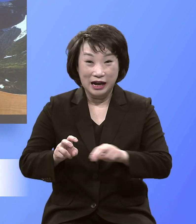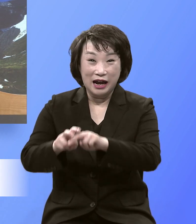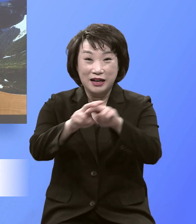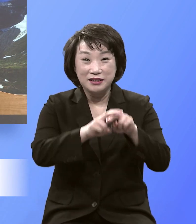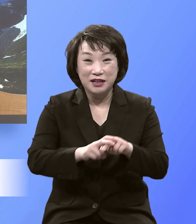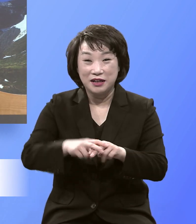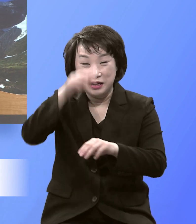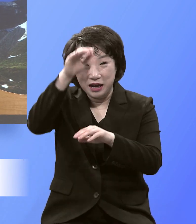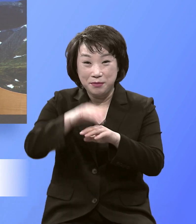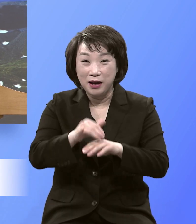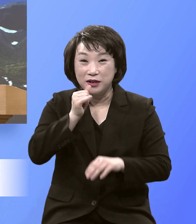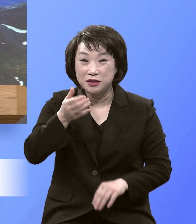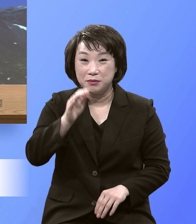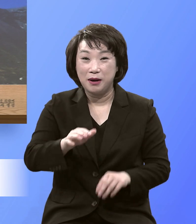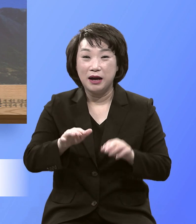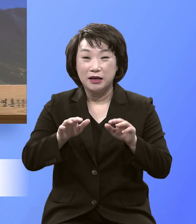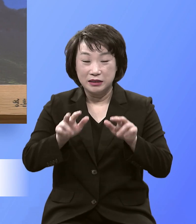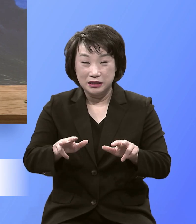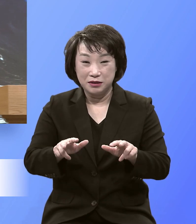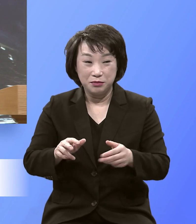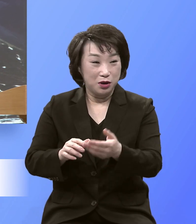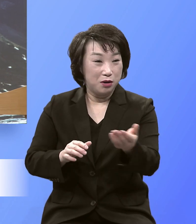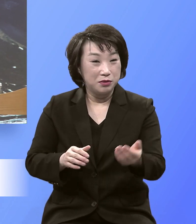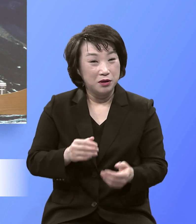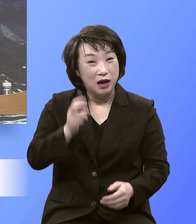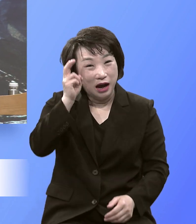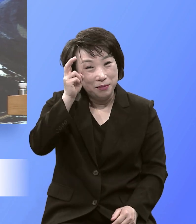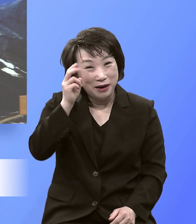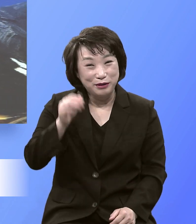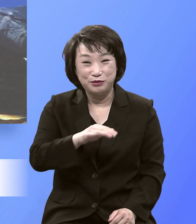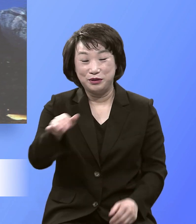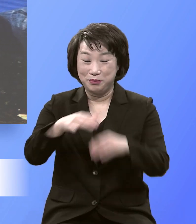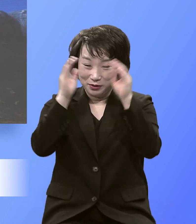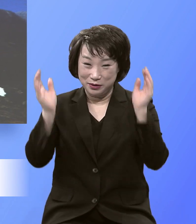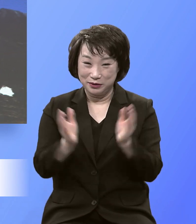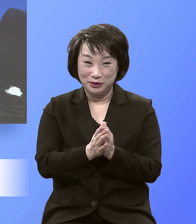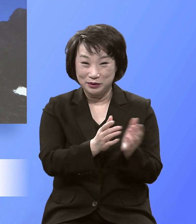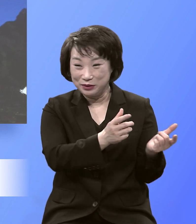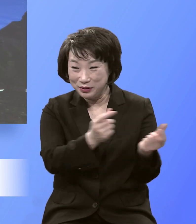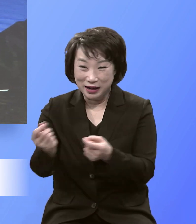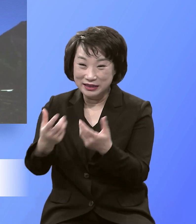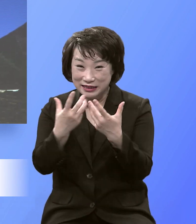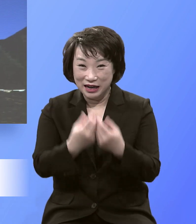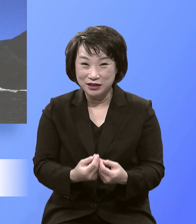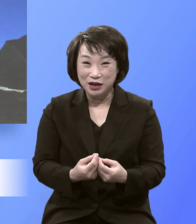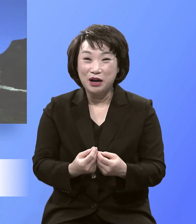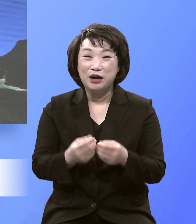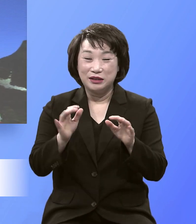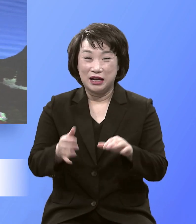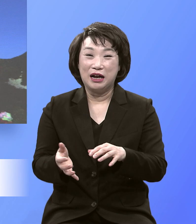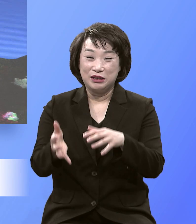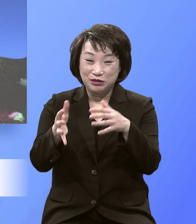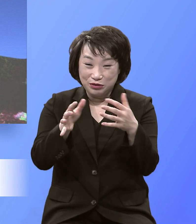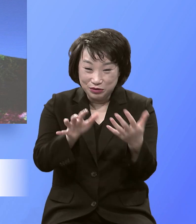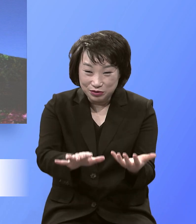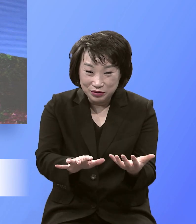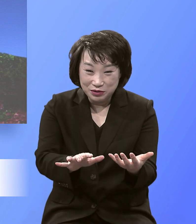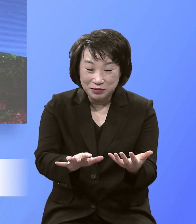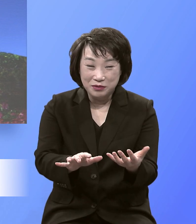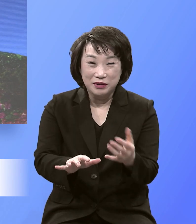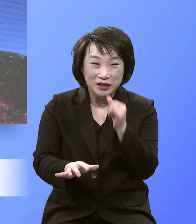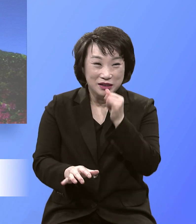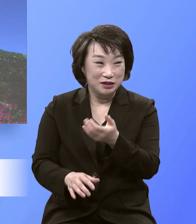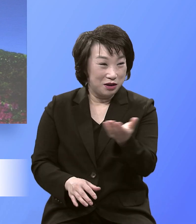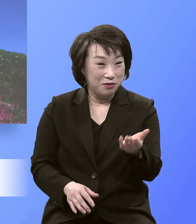앉아있지만은 지금이라도 아마 우리 모두가 똑같이 죽음이라고는 그